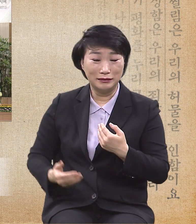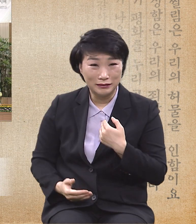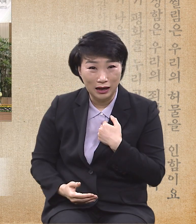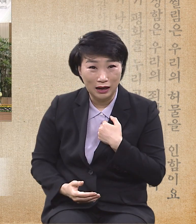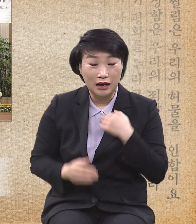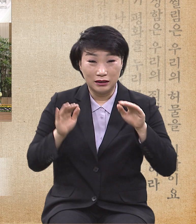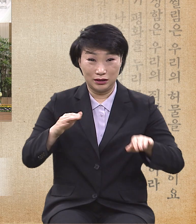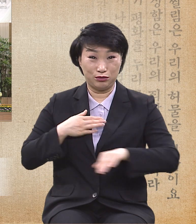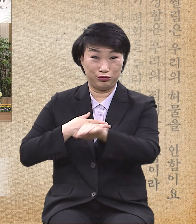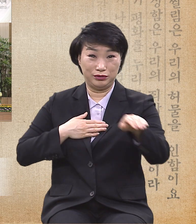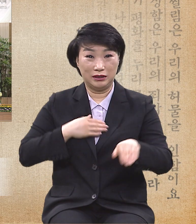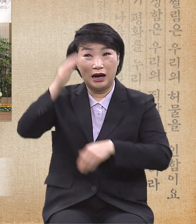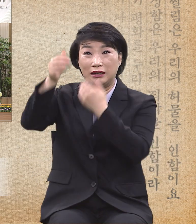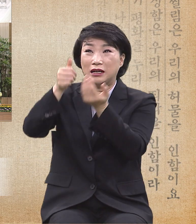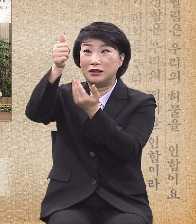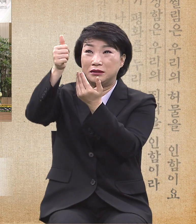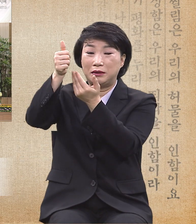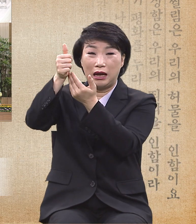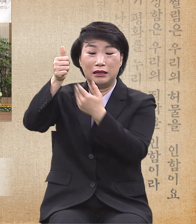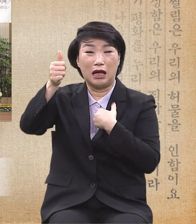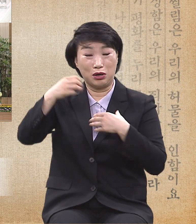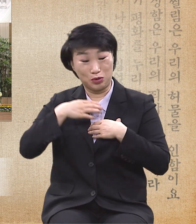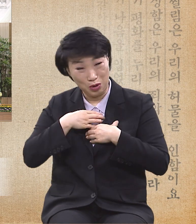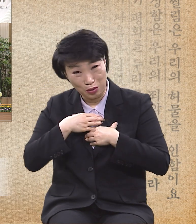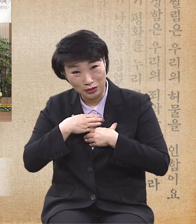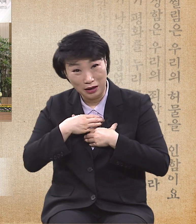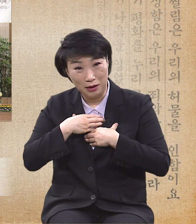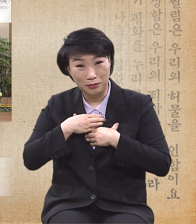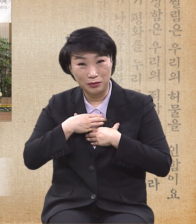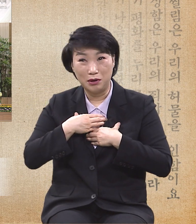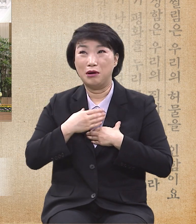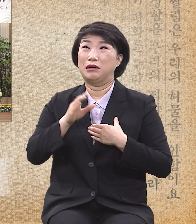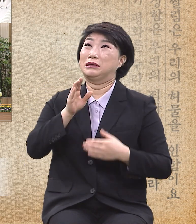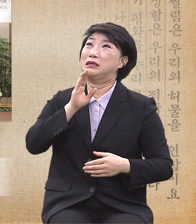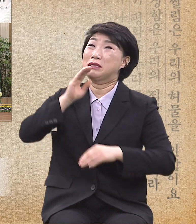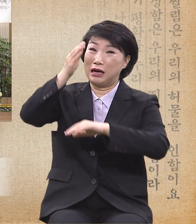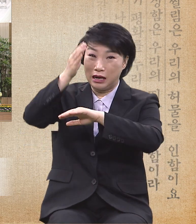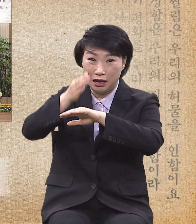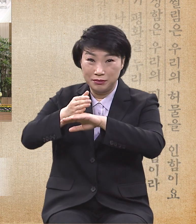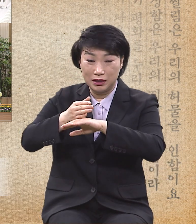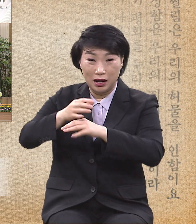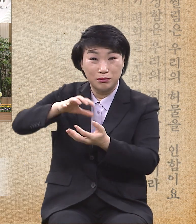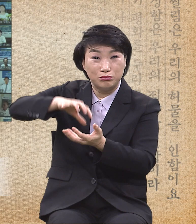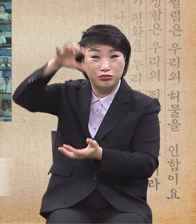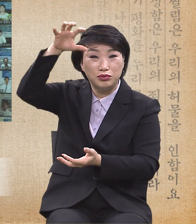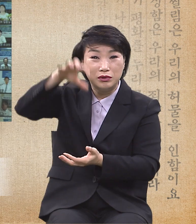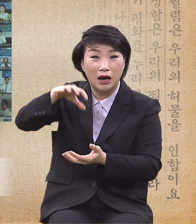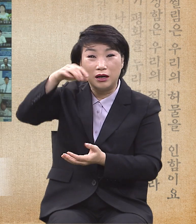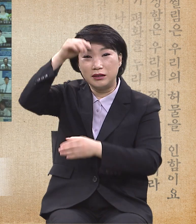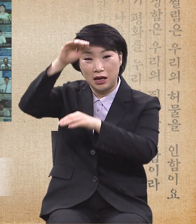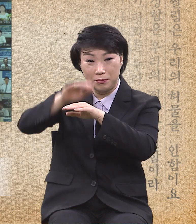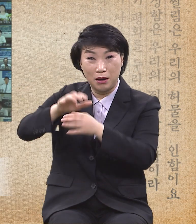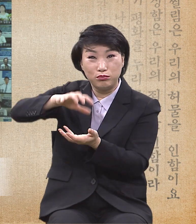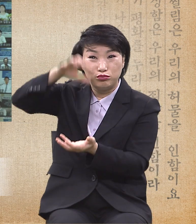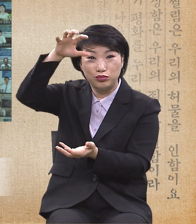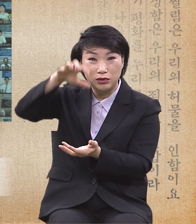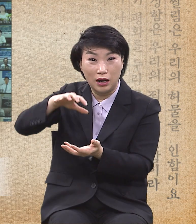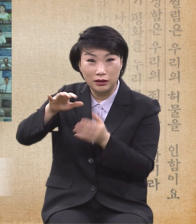근데 우리는 하나님을 경외함으로 정말로 감사의 분량, 예배의